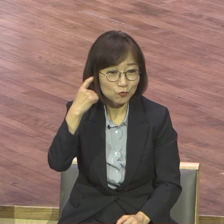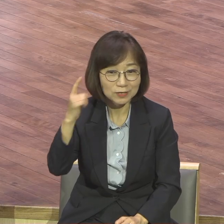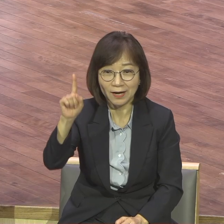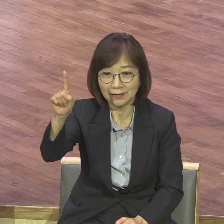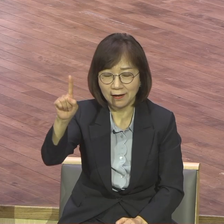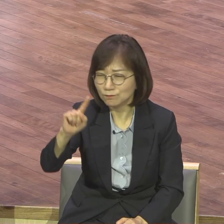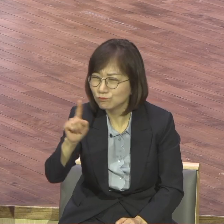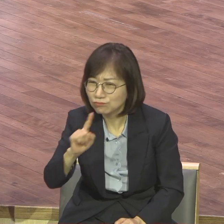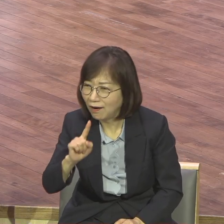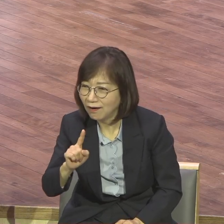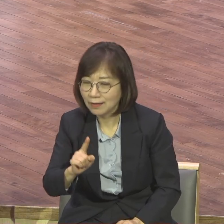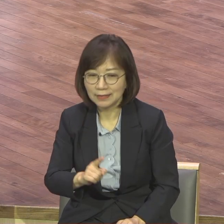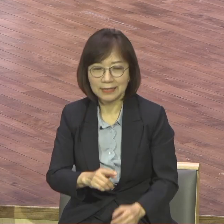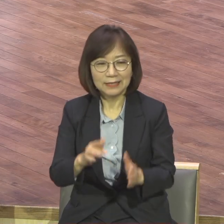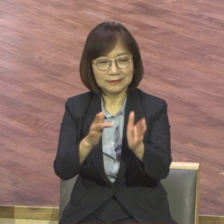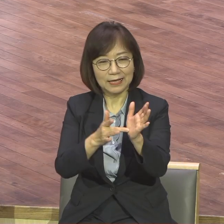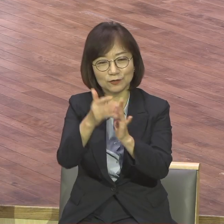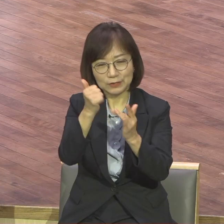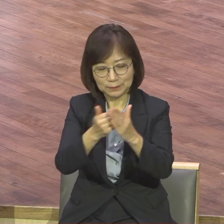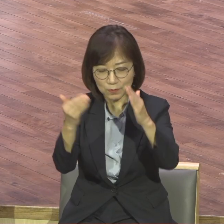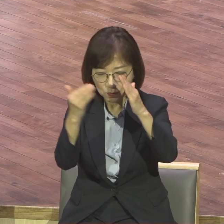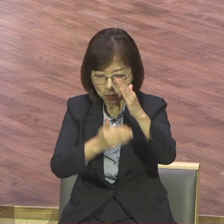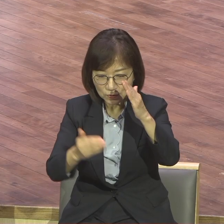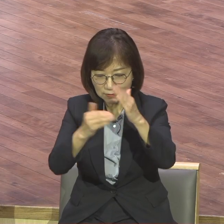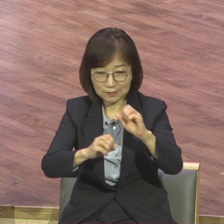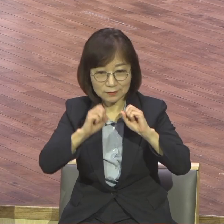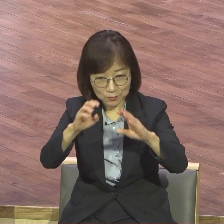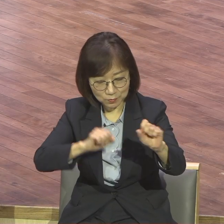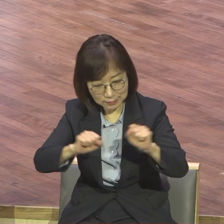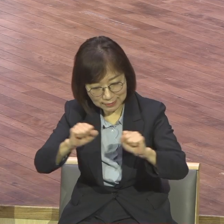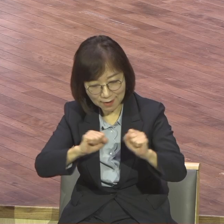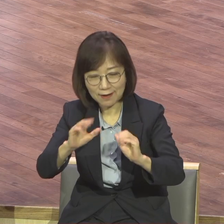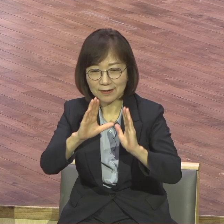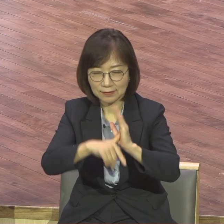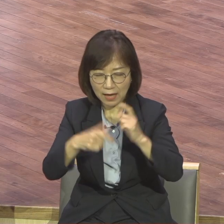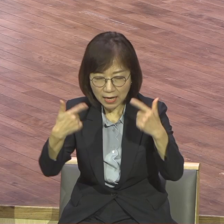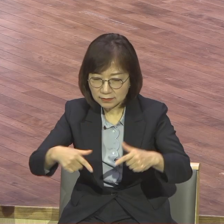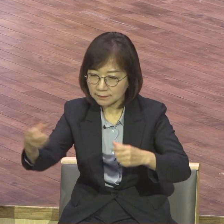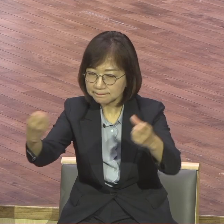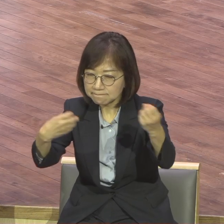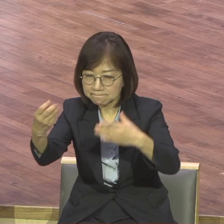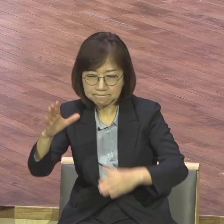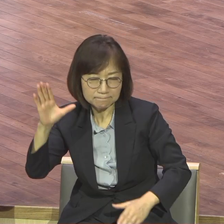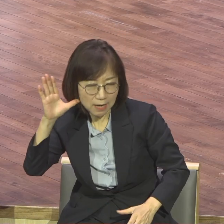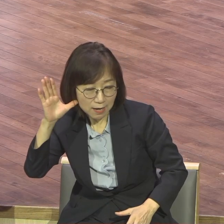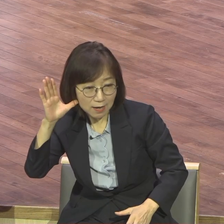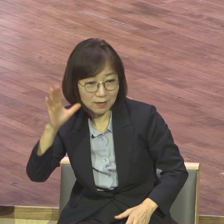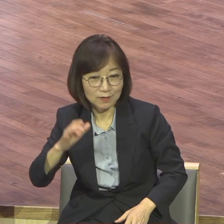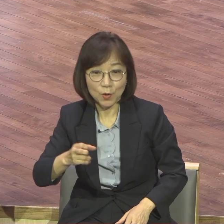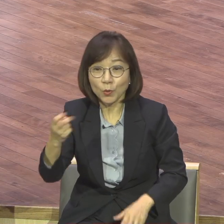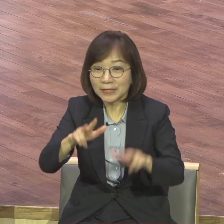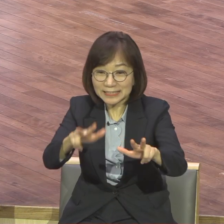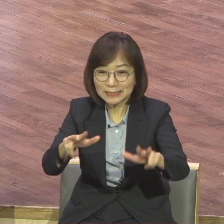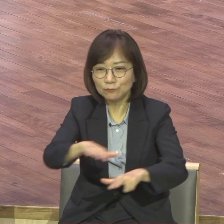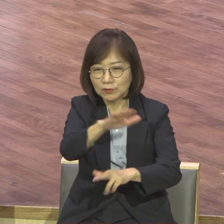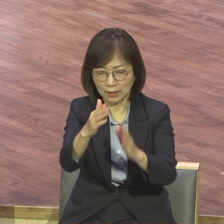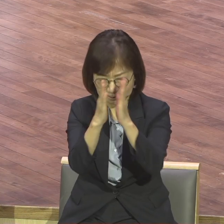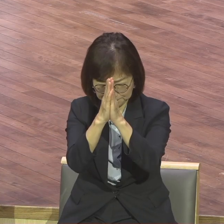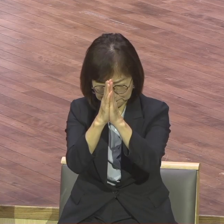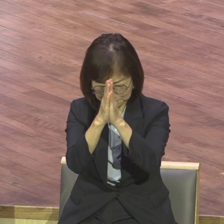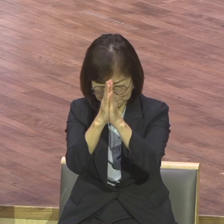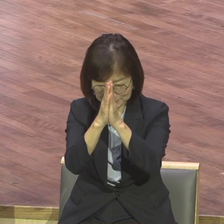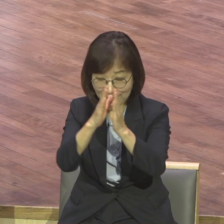기간에도 계속 들어줬죠. 지금도 하늘 보좌에서 우리 기도를 다 들어주고 계시죠.